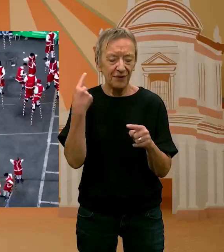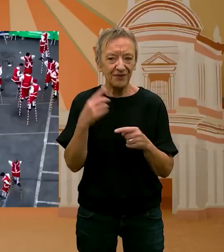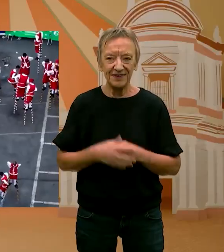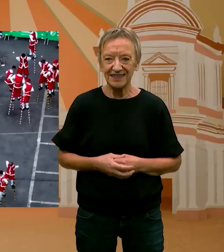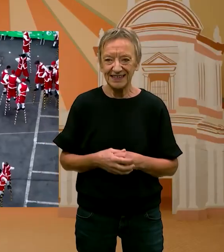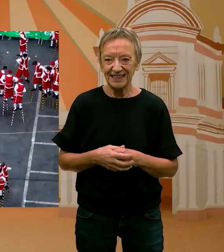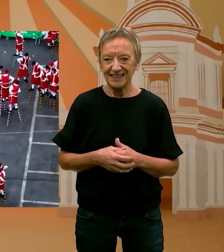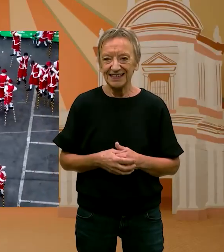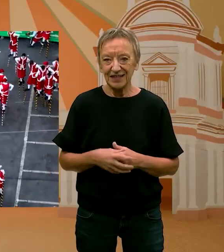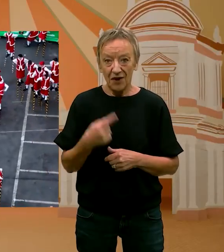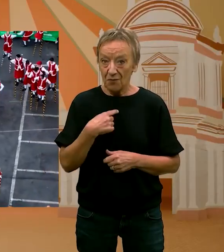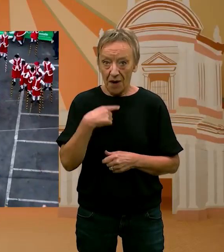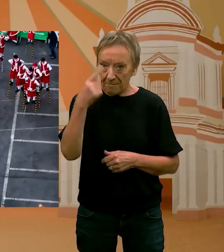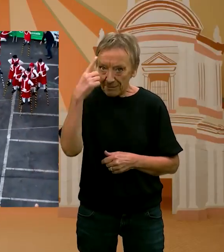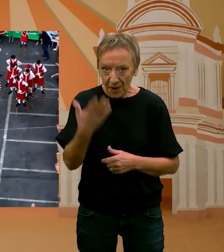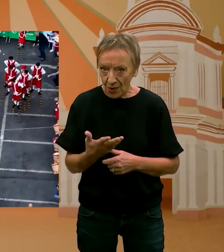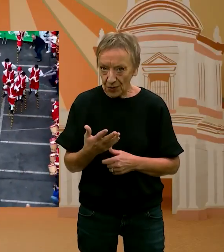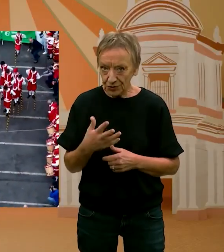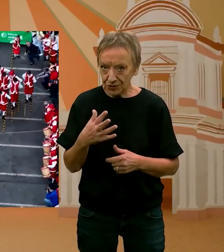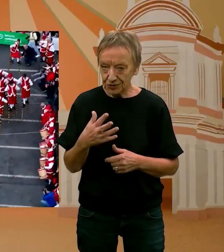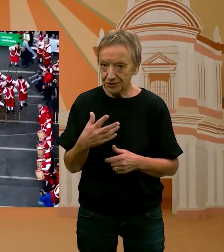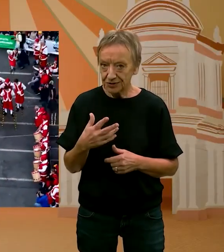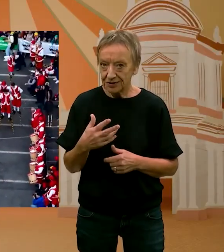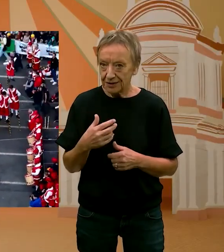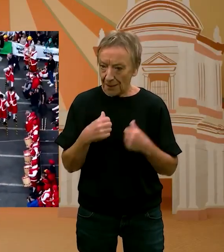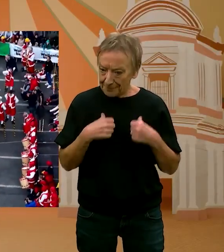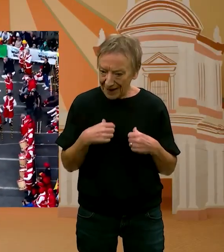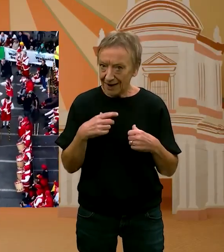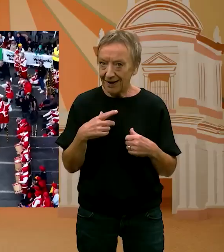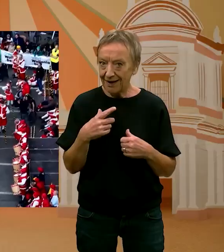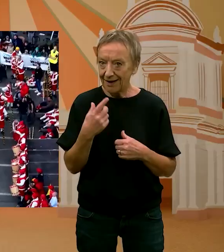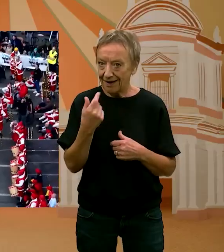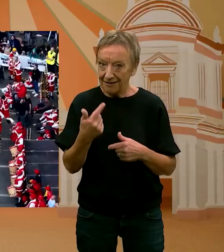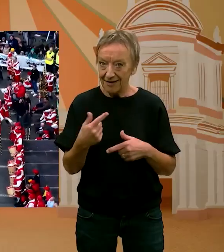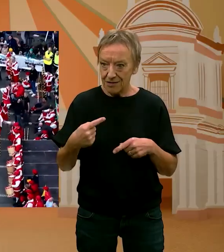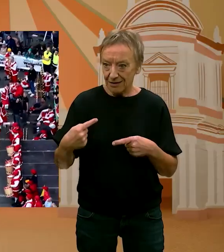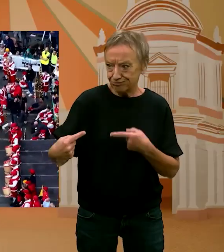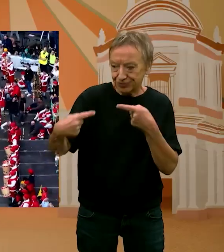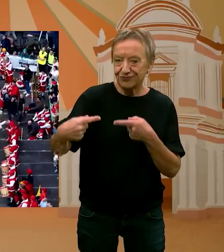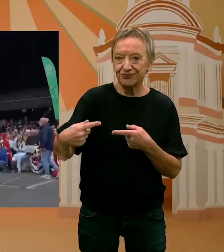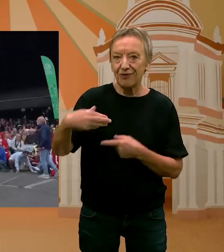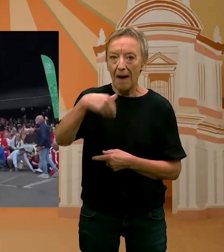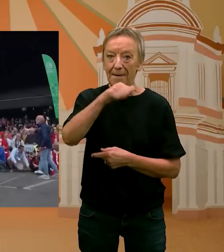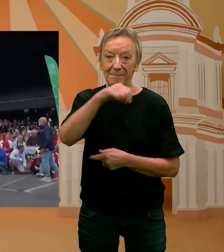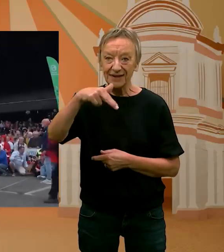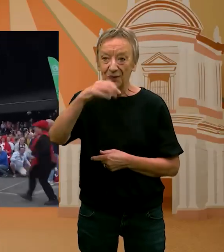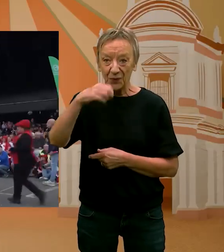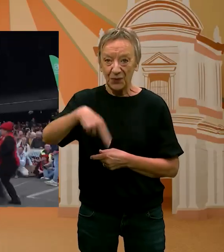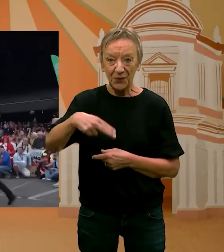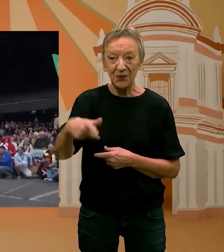jamais tenir aussi longtemps. Vraiment, de faire peur à Manon, qui est quand même une machine de guerre, on va l'appeler comme ça. Ça m'a fait